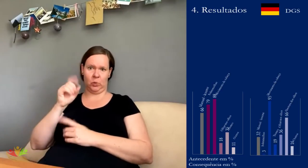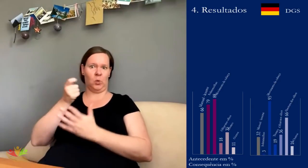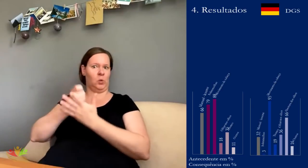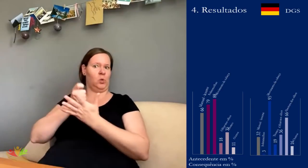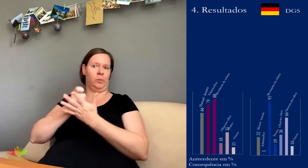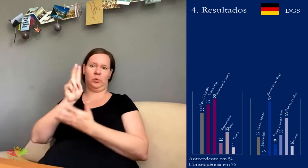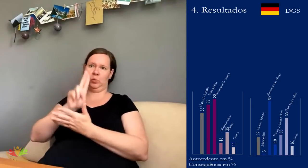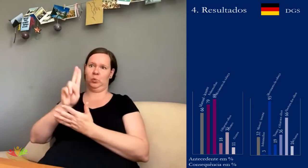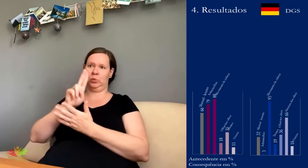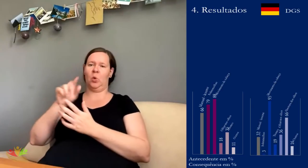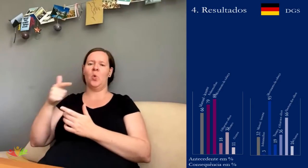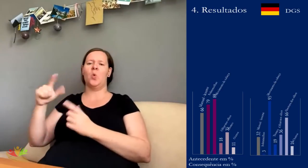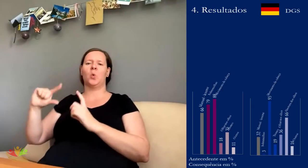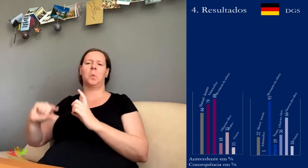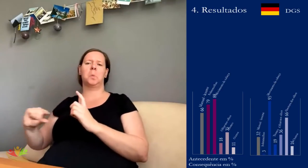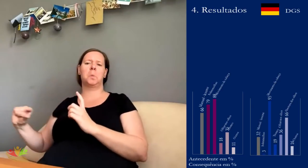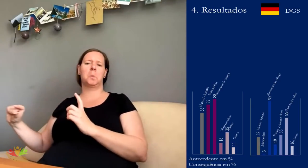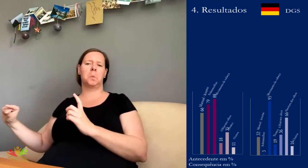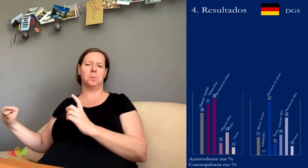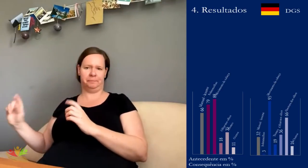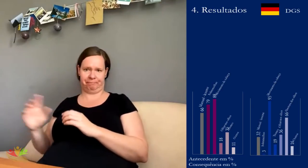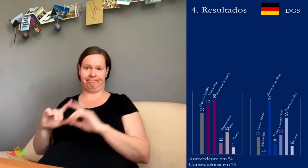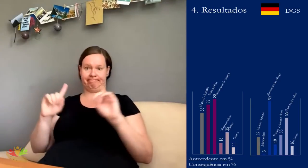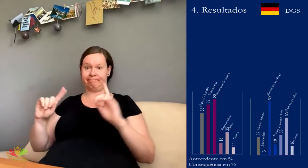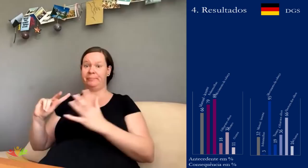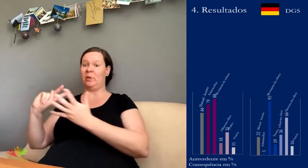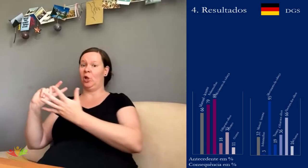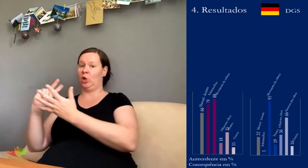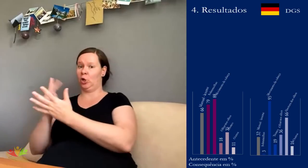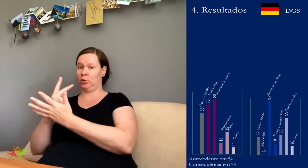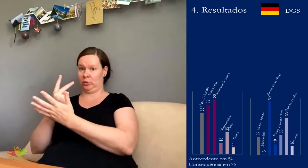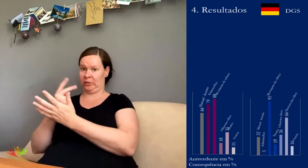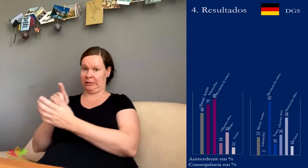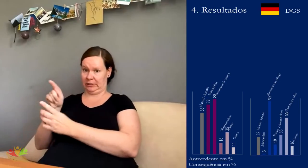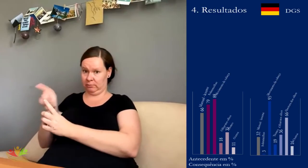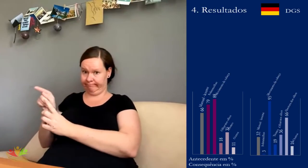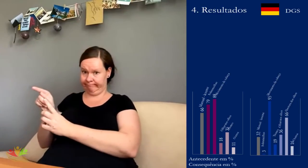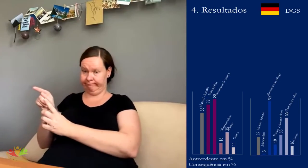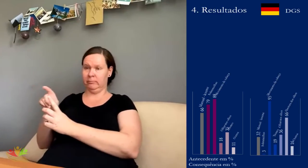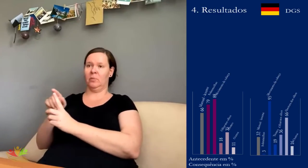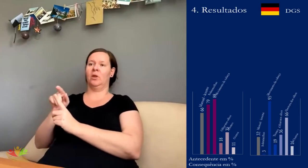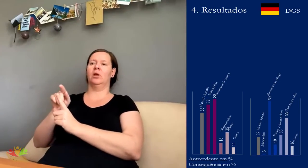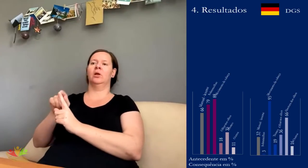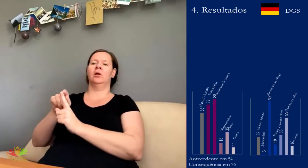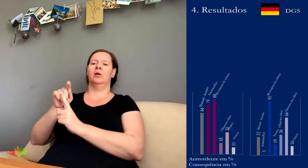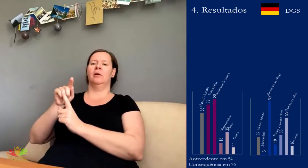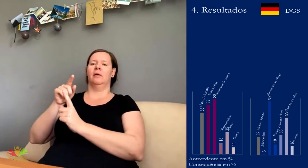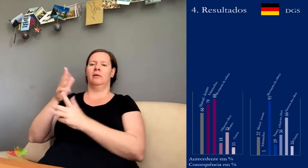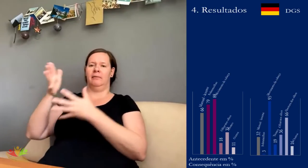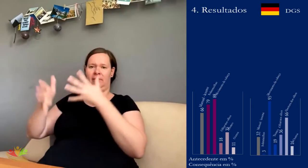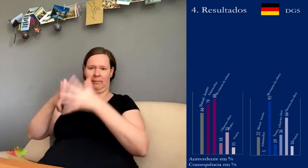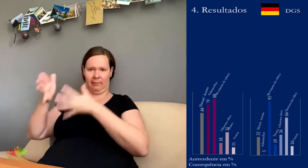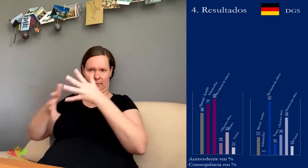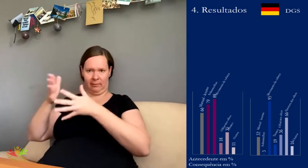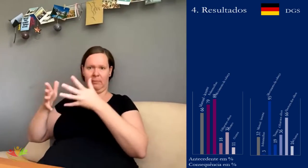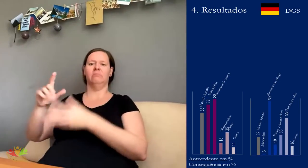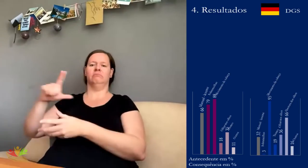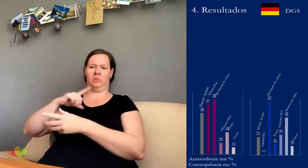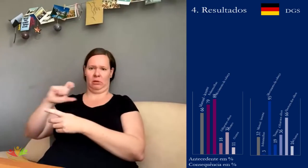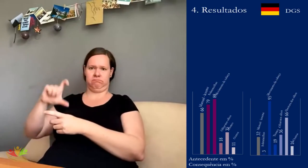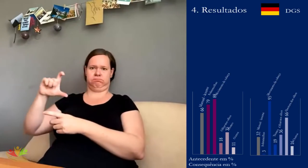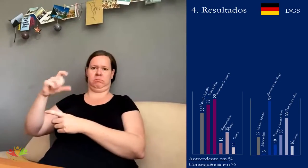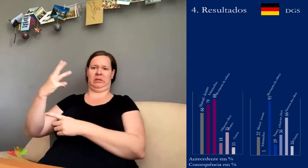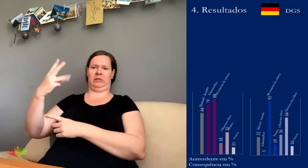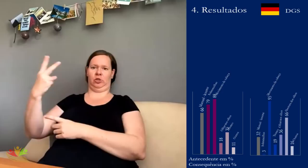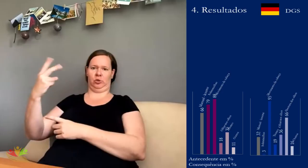79%. O uso do levantamento da cabeça para trás e a marca manual parece ser obrigatória. As outras